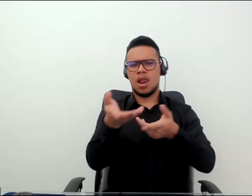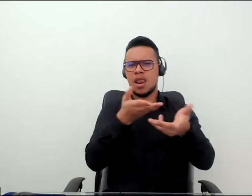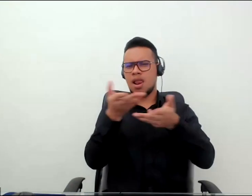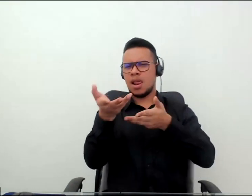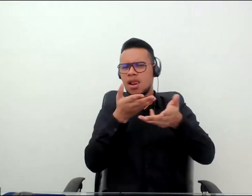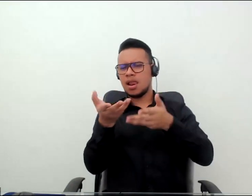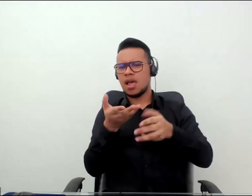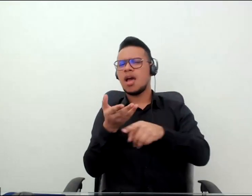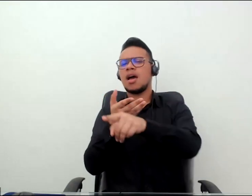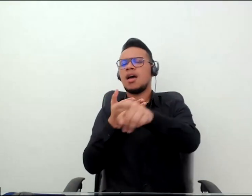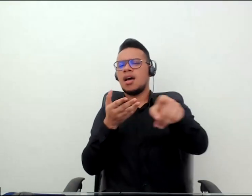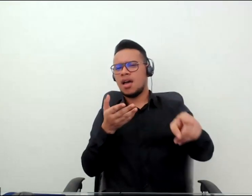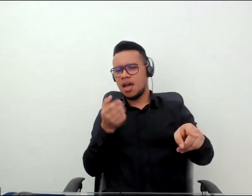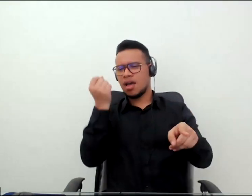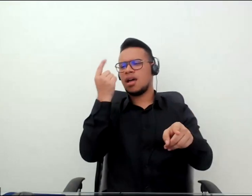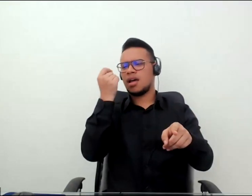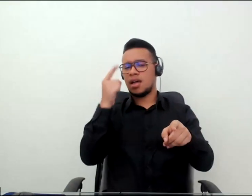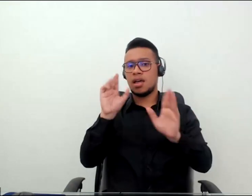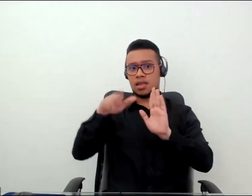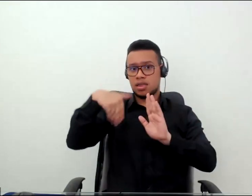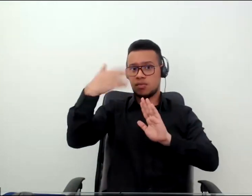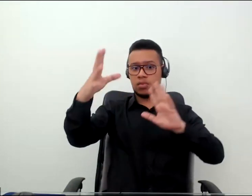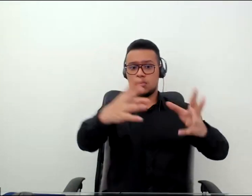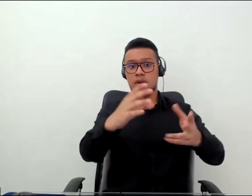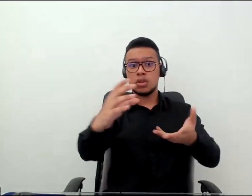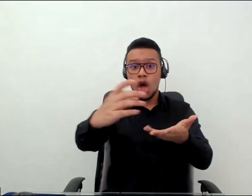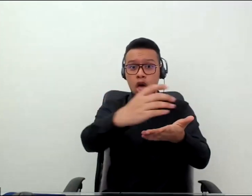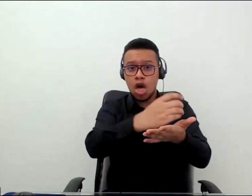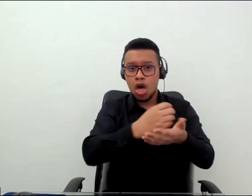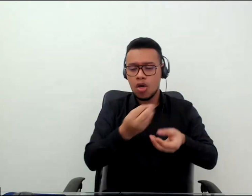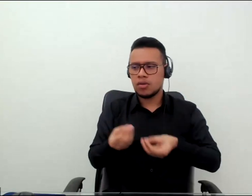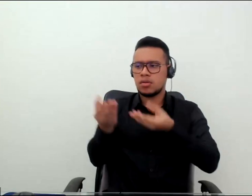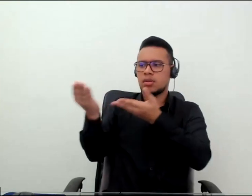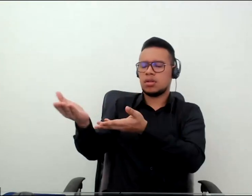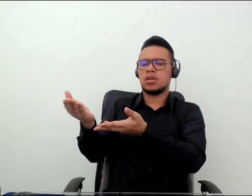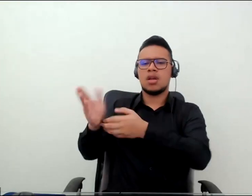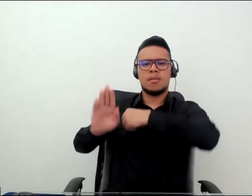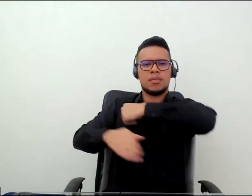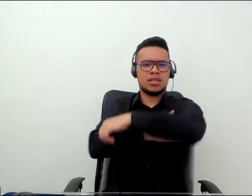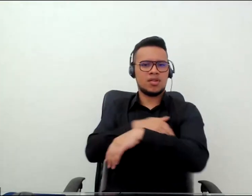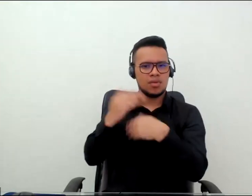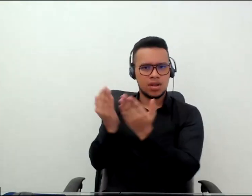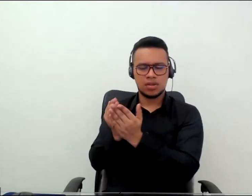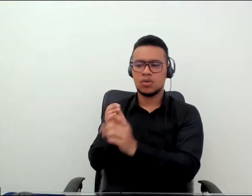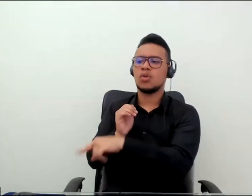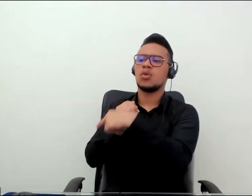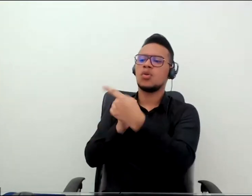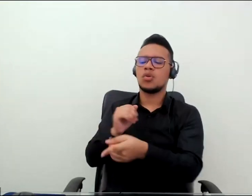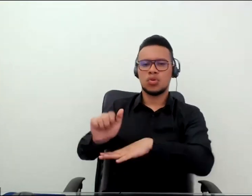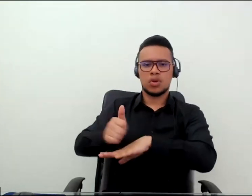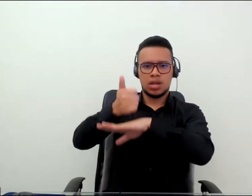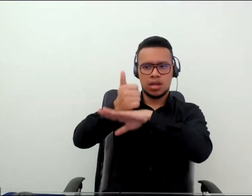que nos sirve para compartírselo al doctor Juan Carlos y al doctor Edgar Rodríguez director de fomento del ministerio